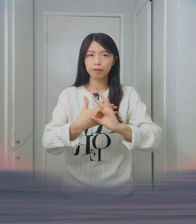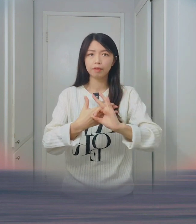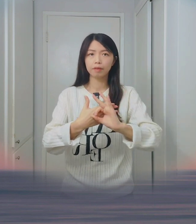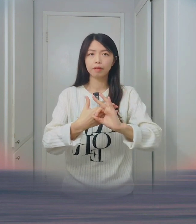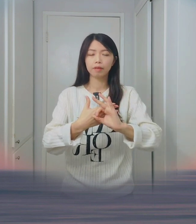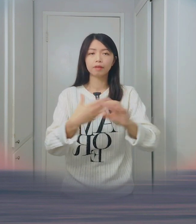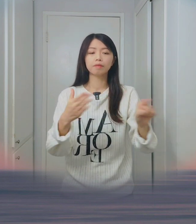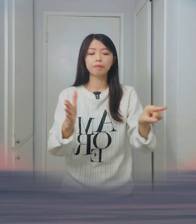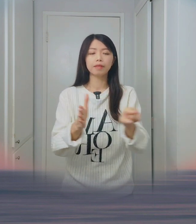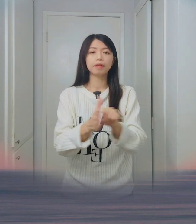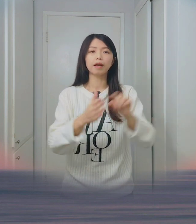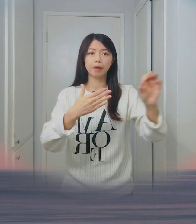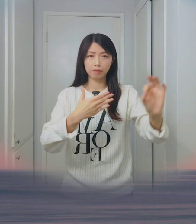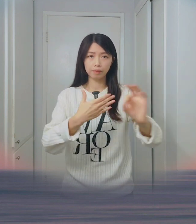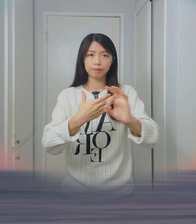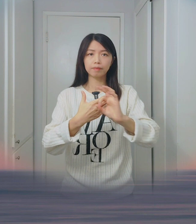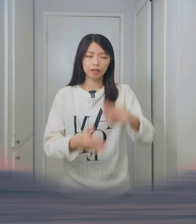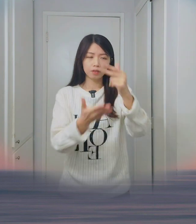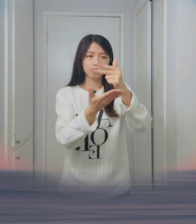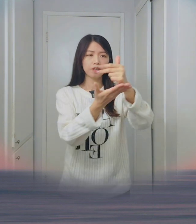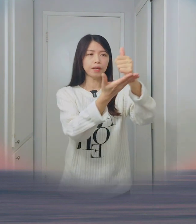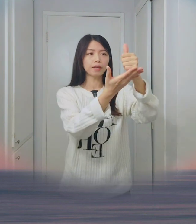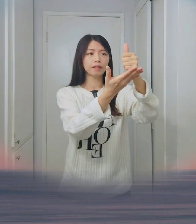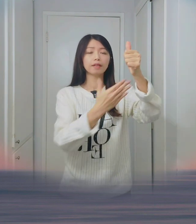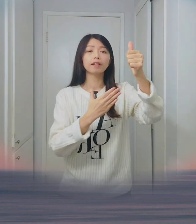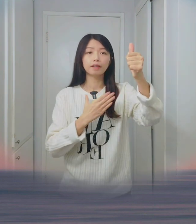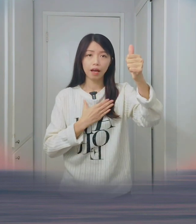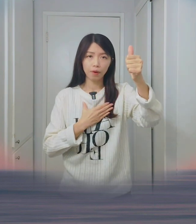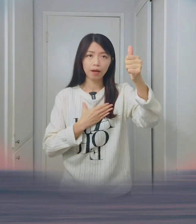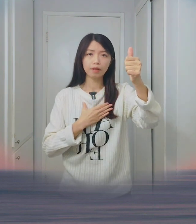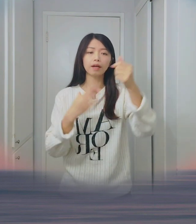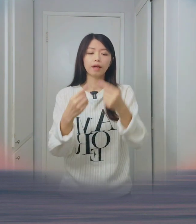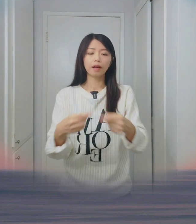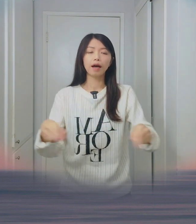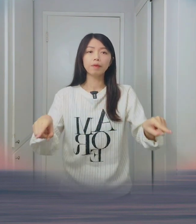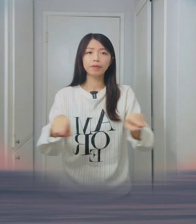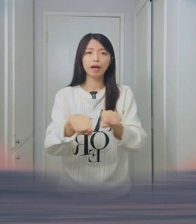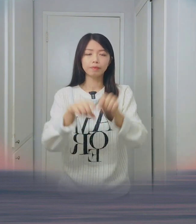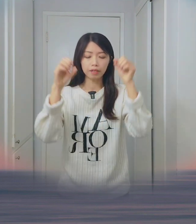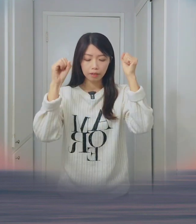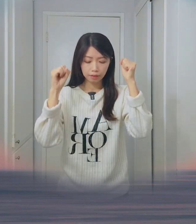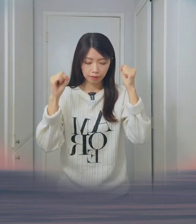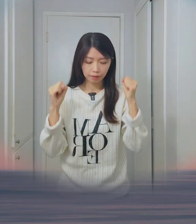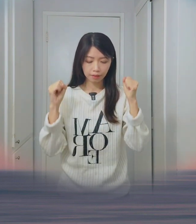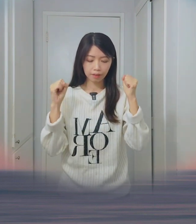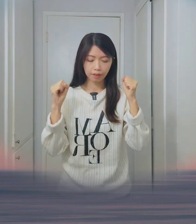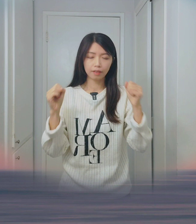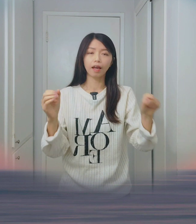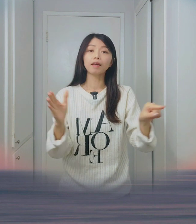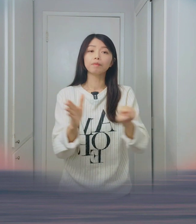모모라면. 믿는다면 주님이 나와 함께함을